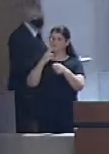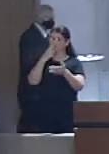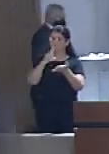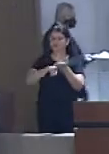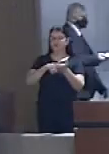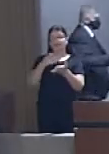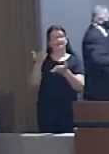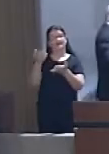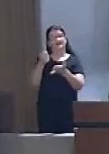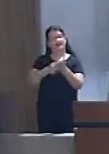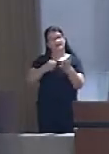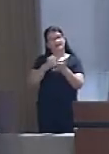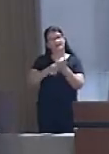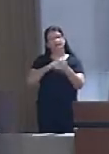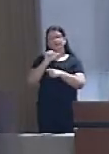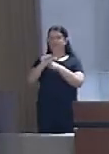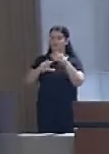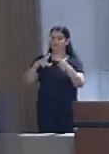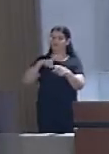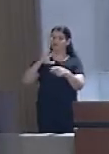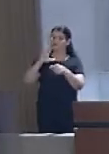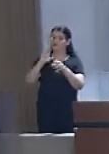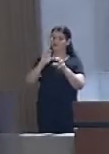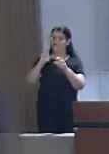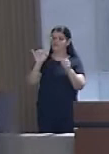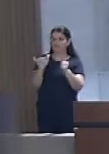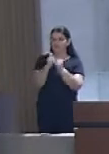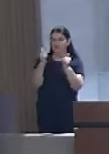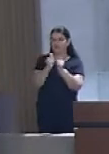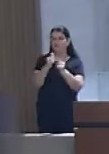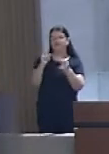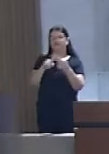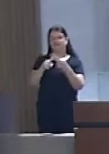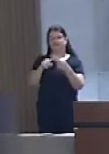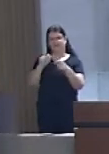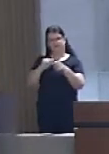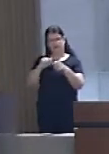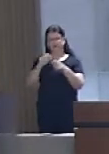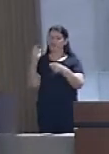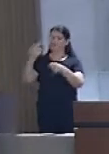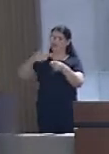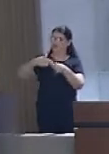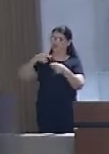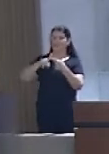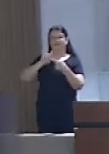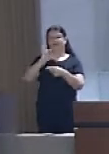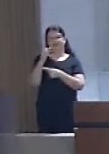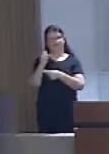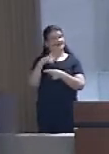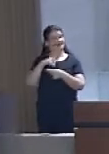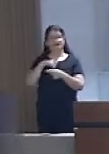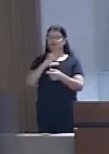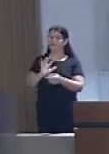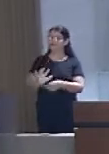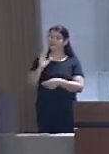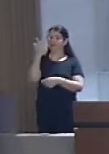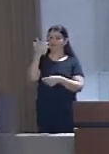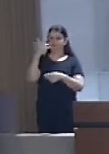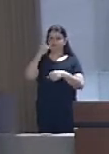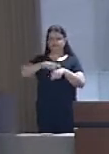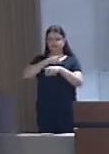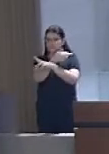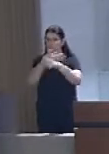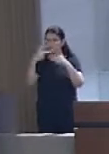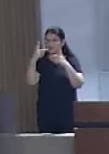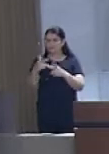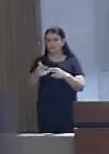tentar privatizá-lo, como fez com a Chesf, com a série de questões Petrobras, etc. E agora, o INSS está passando pela mesma situação.